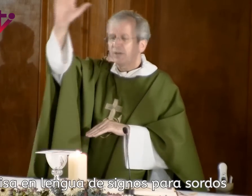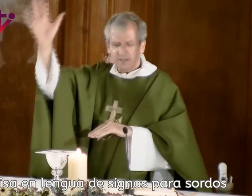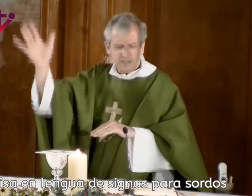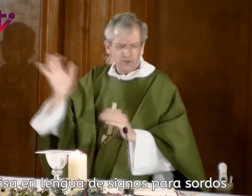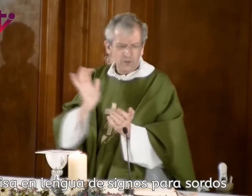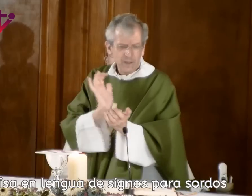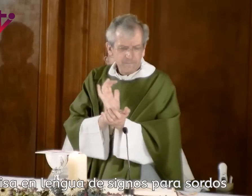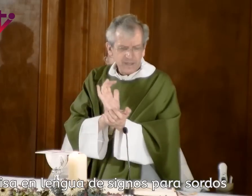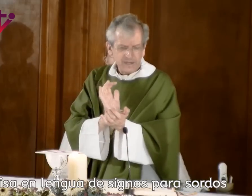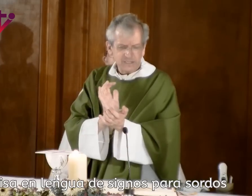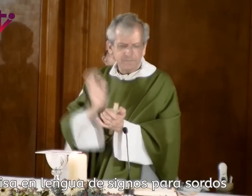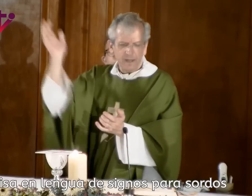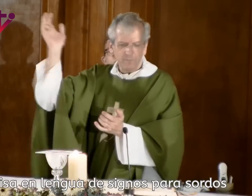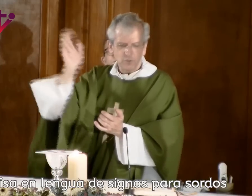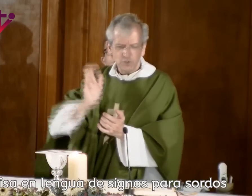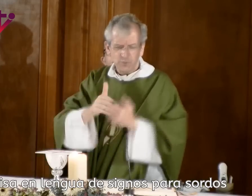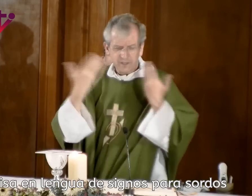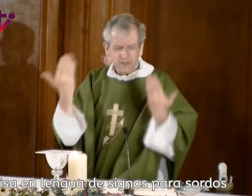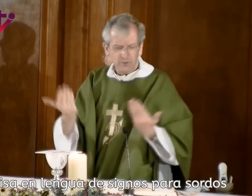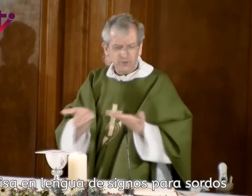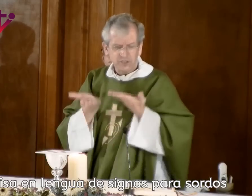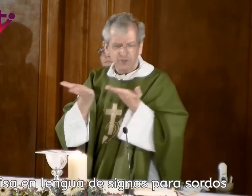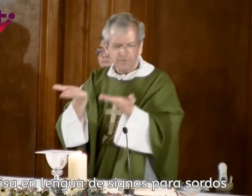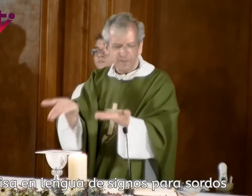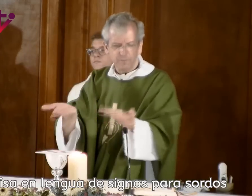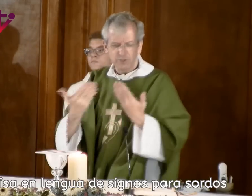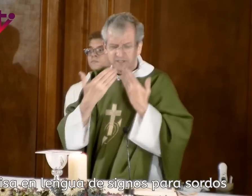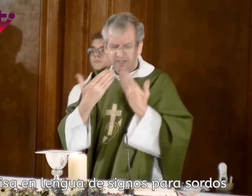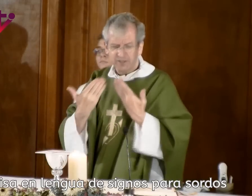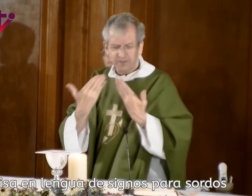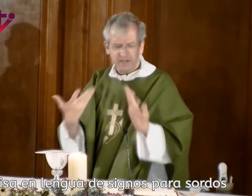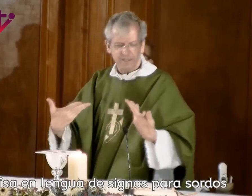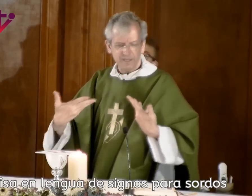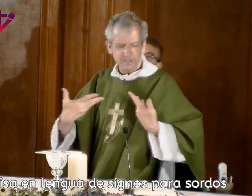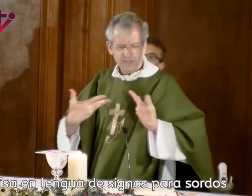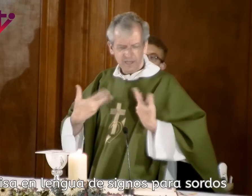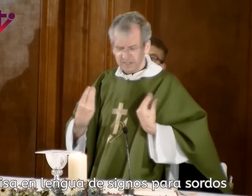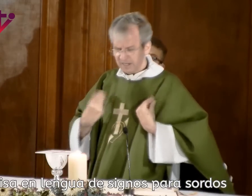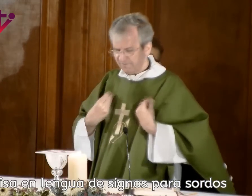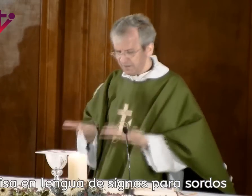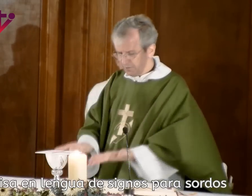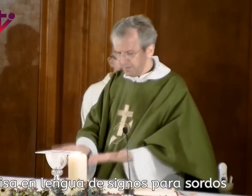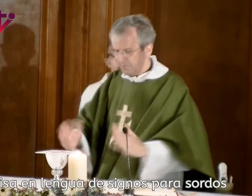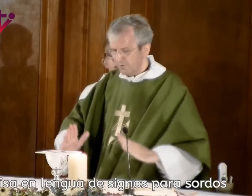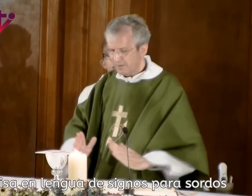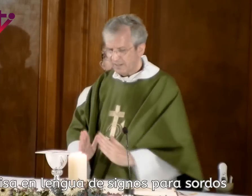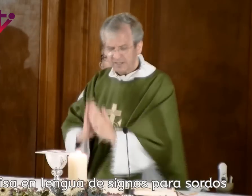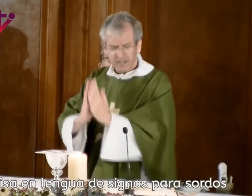al cielo, mientras esperamos su venida gloriosa, te ofrecemos en esta acción de gracias el sacrificio vivo y